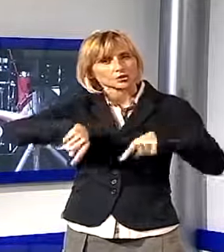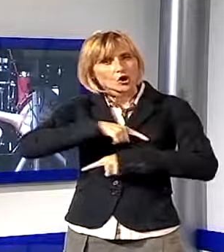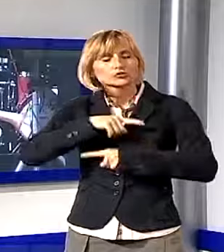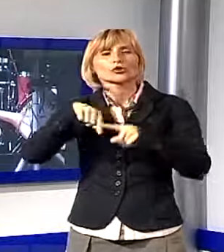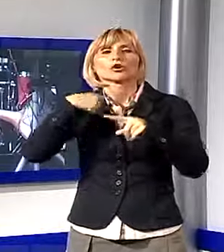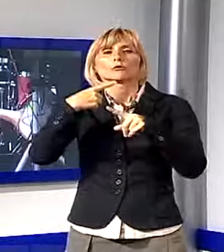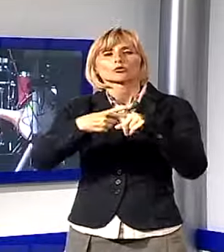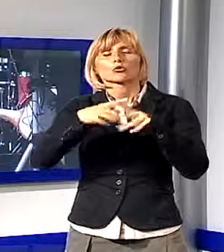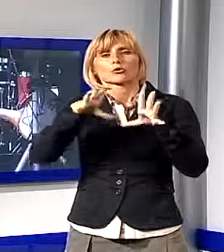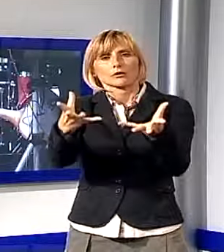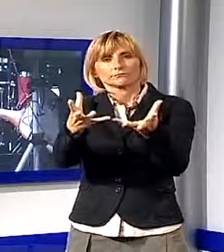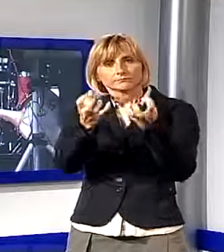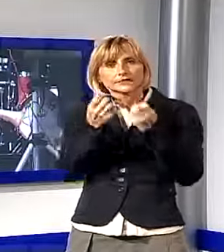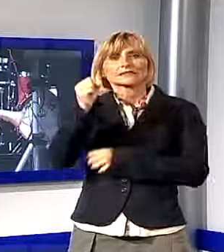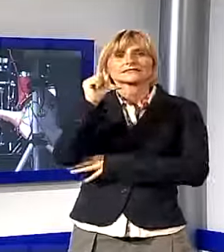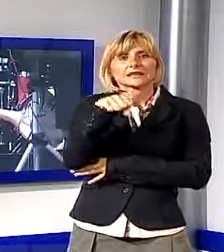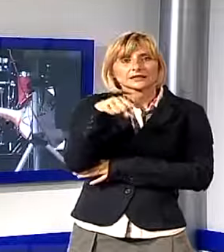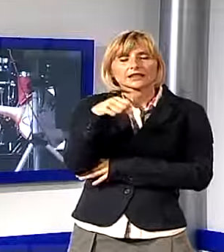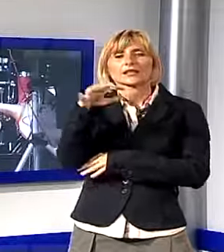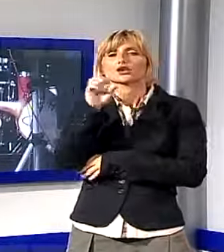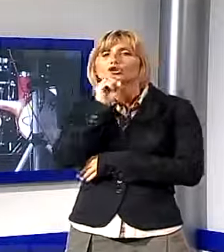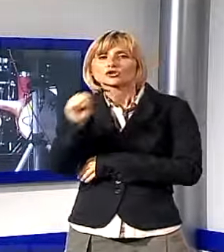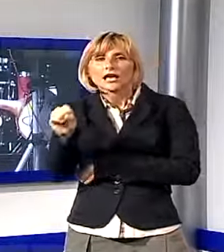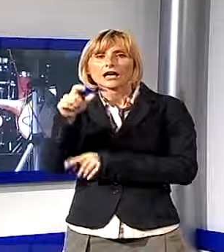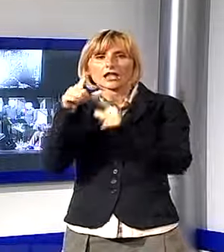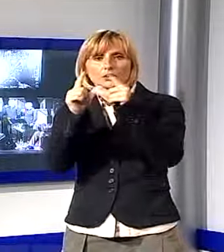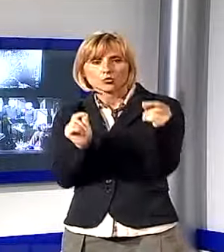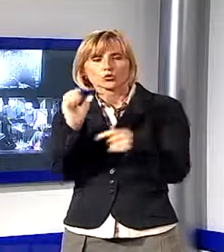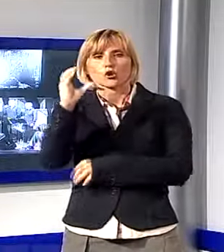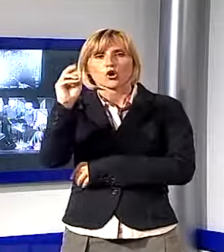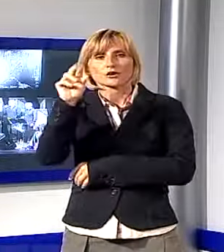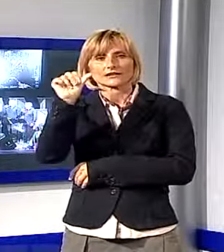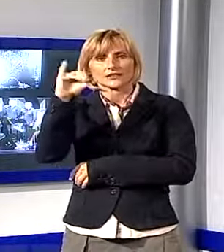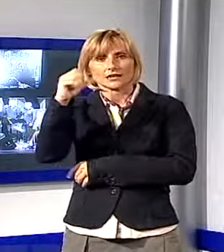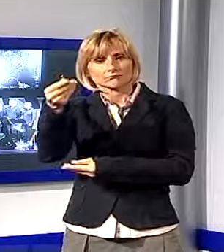festival in Sardegna, Toscana, Liguria e Corsica, con produzioni originali di scambio tra artisti.